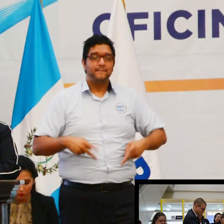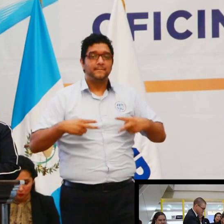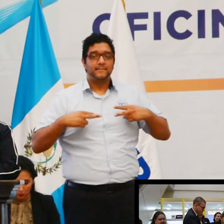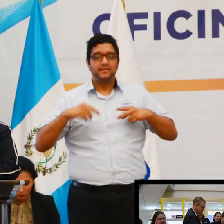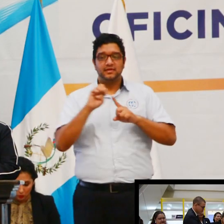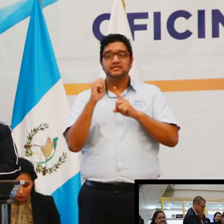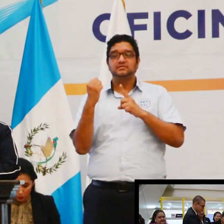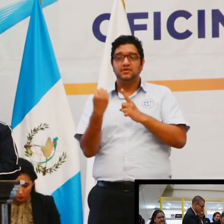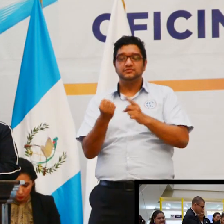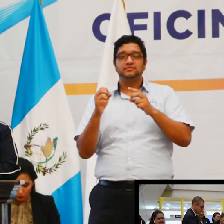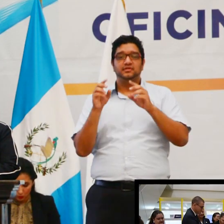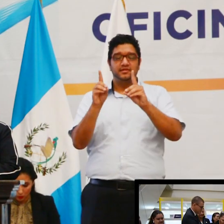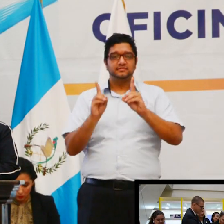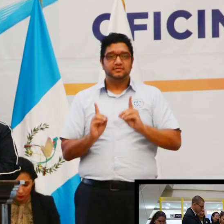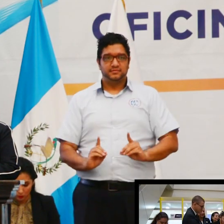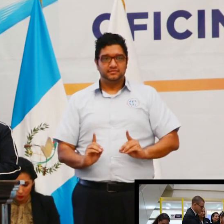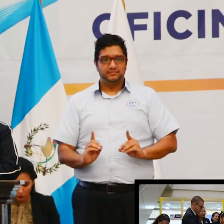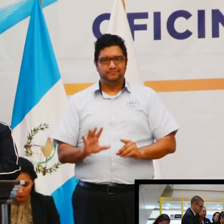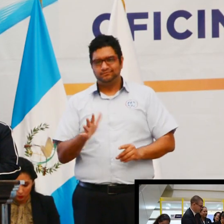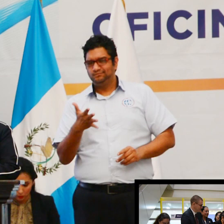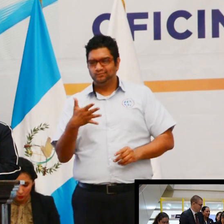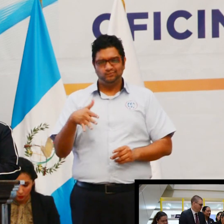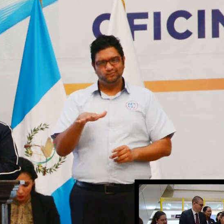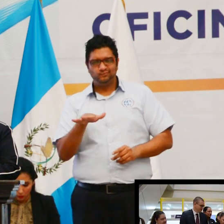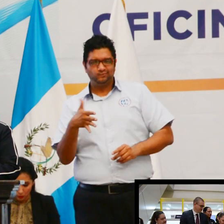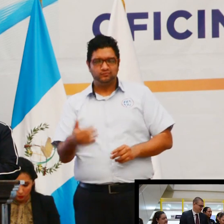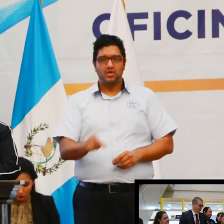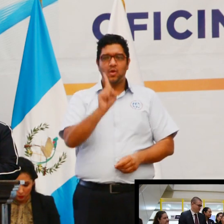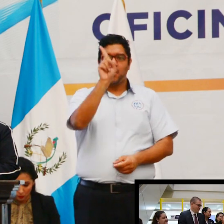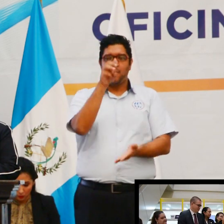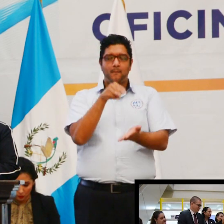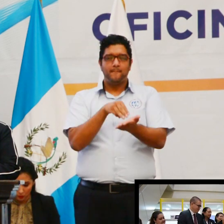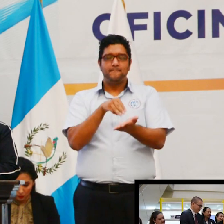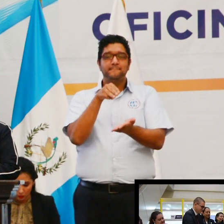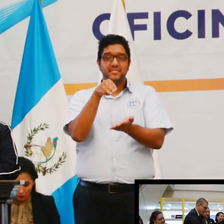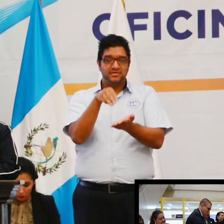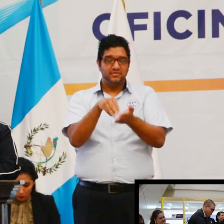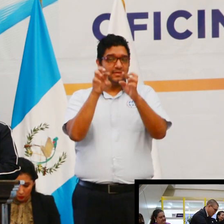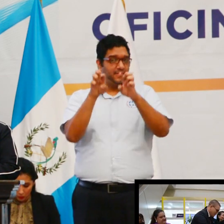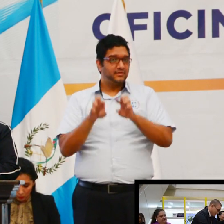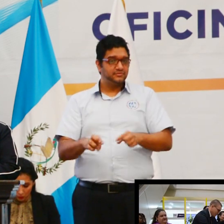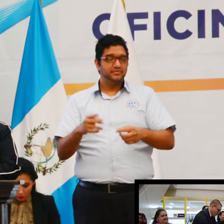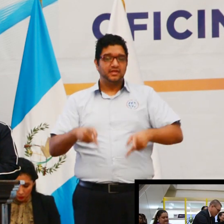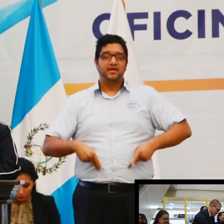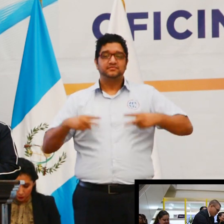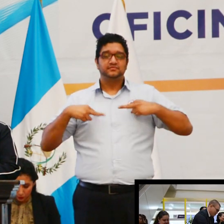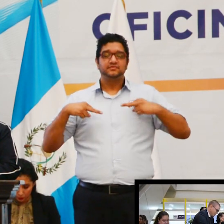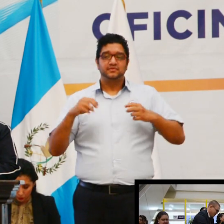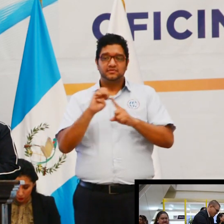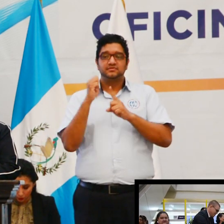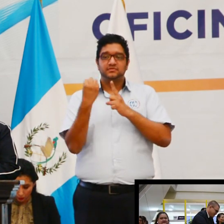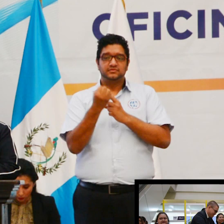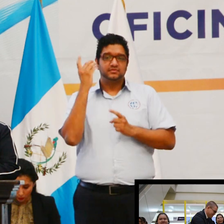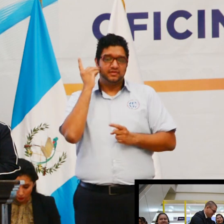de discapacidad. Eso significa alrededor de 1.600.000 guatemaltecos. Es importante también diferenciar que